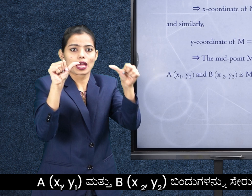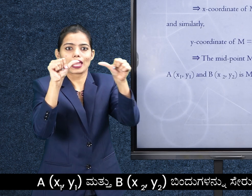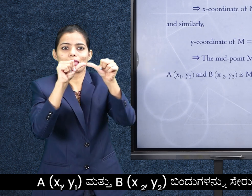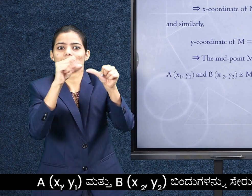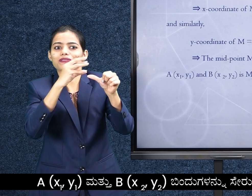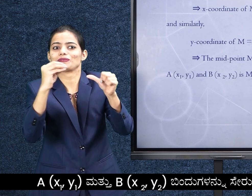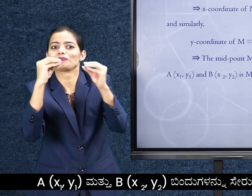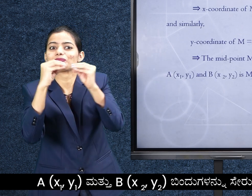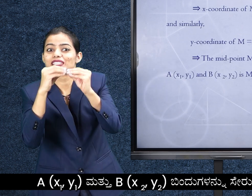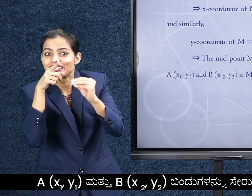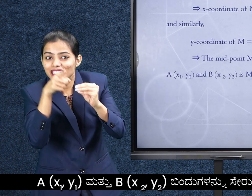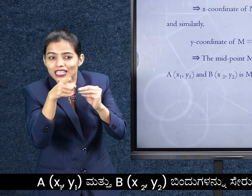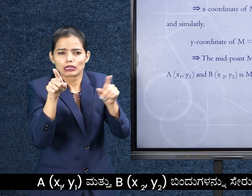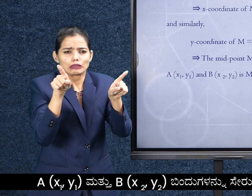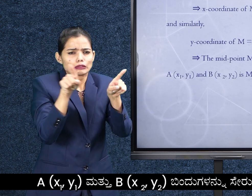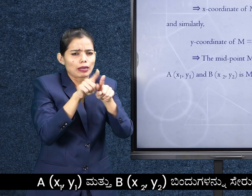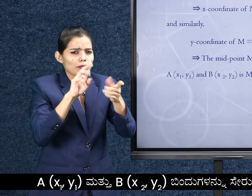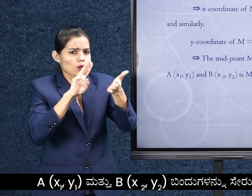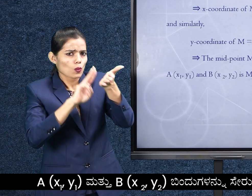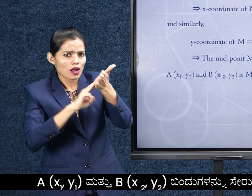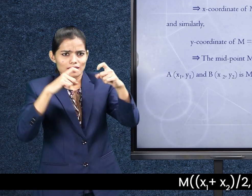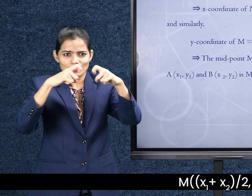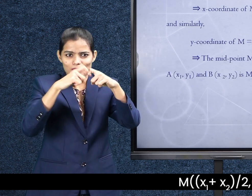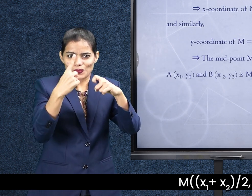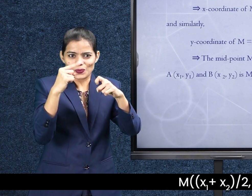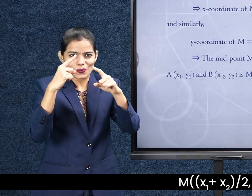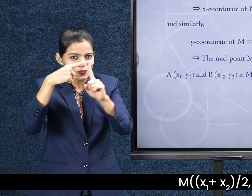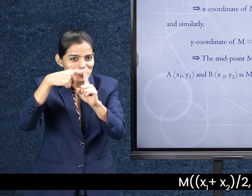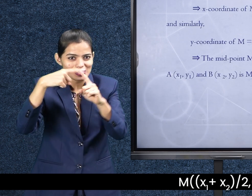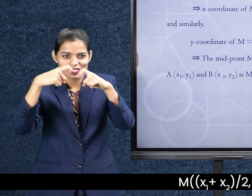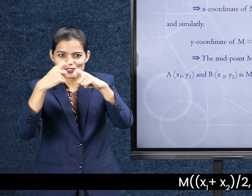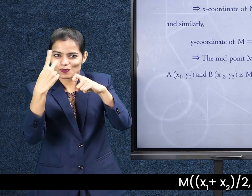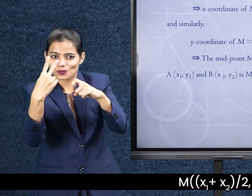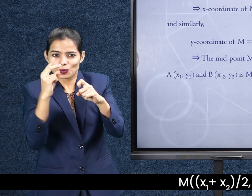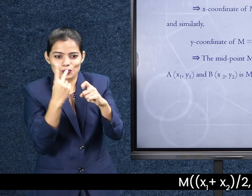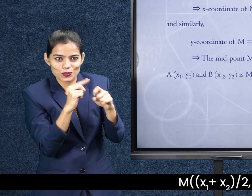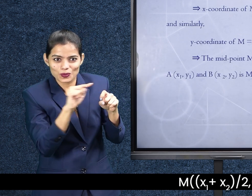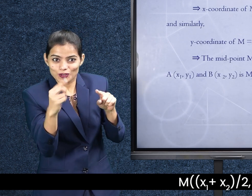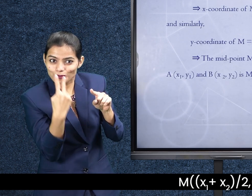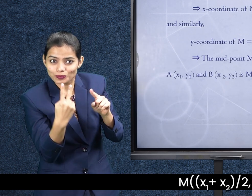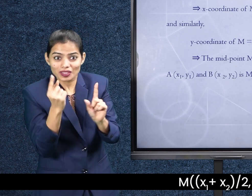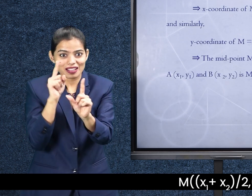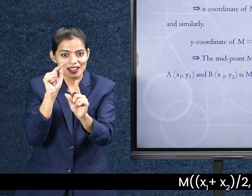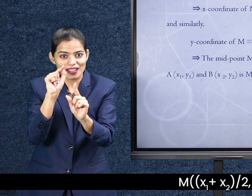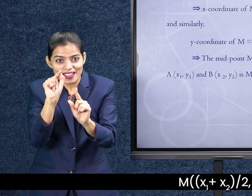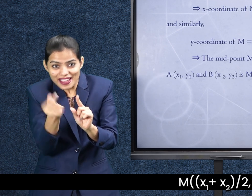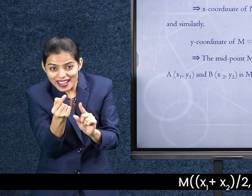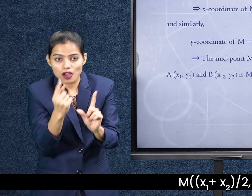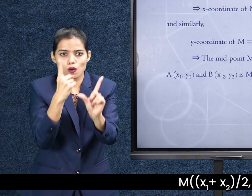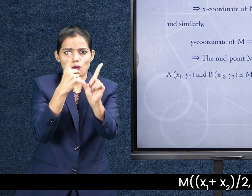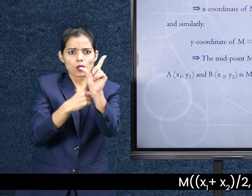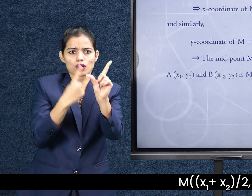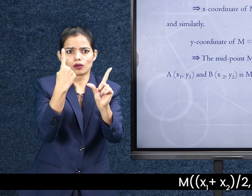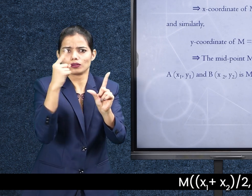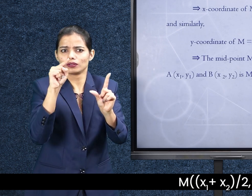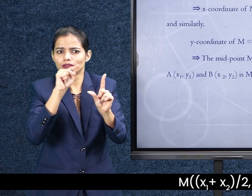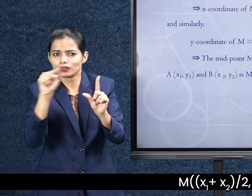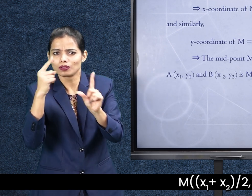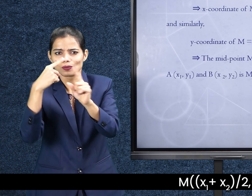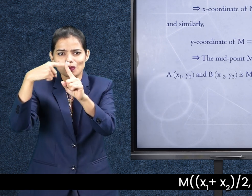ರೇಖೆಯ ವಿಭಾಗದ ಮಧ್ಯಬಿಂದು m ಎಂಬುದು m ಆಫ್ x1 ಪ್ಲಸ್ x2 ಬೈ 2, y1 ಪ್ಲಸ್ y2 ಬೈ